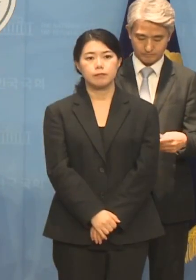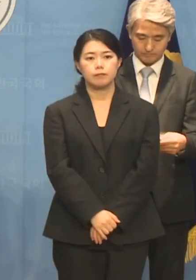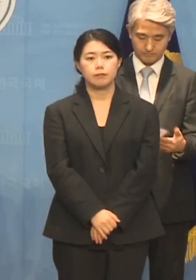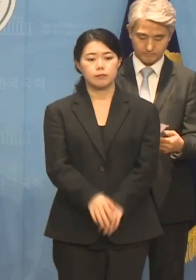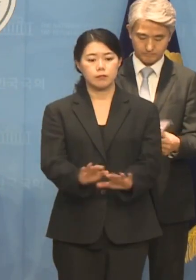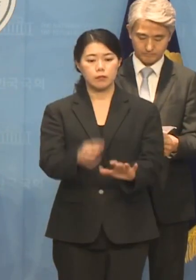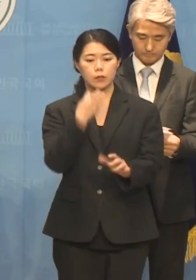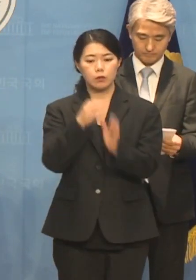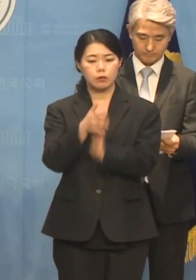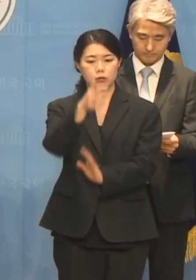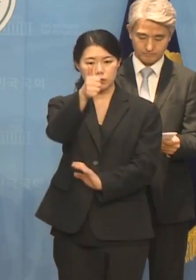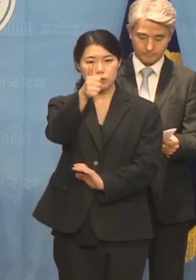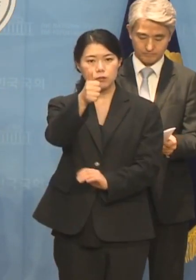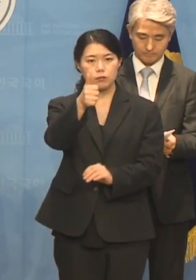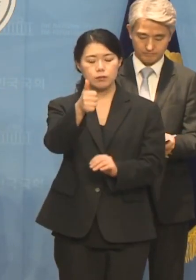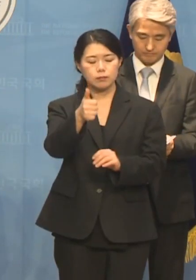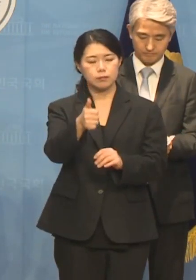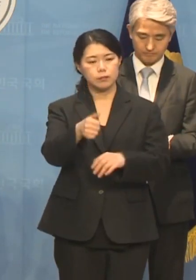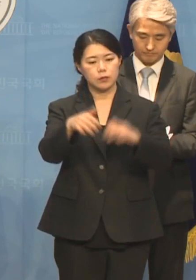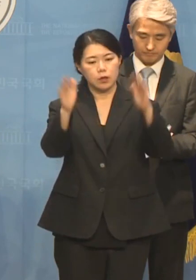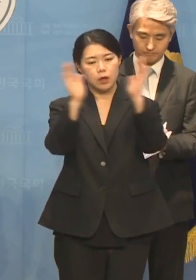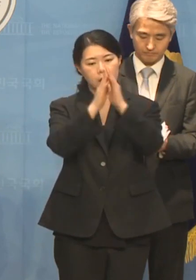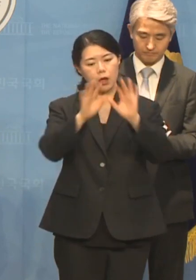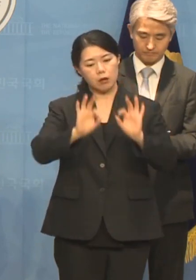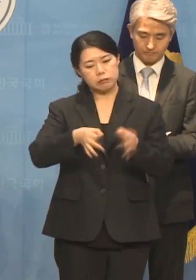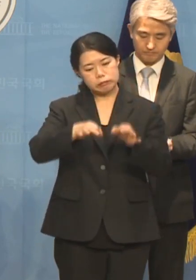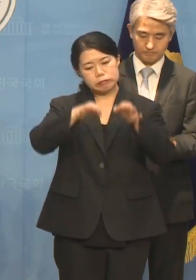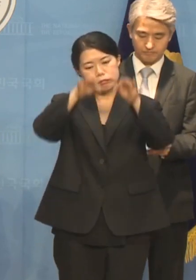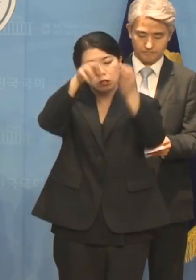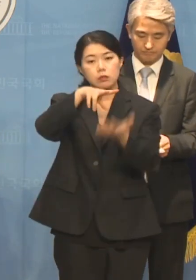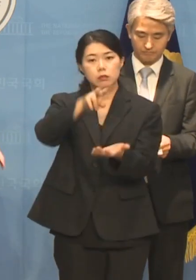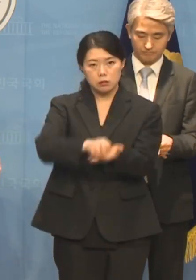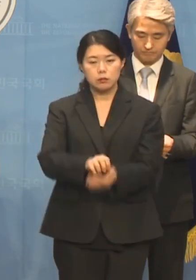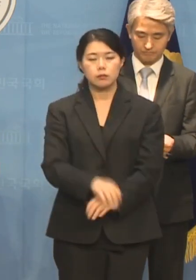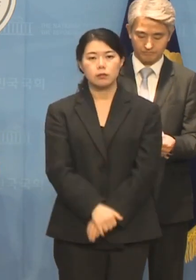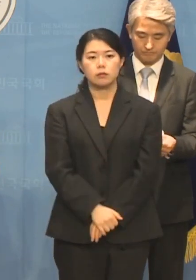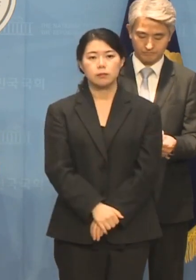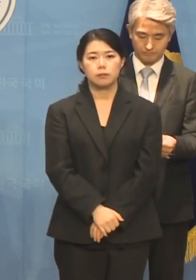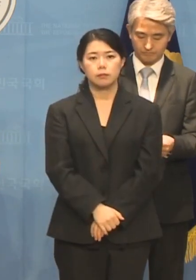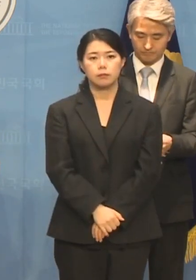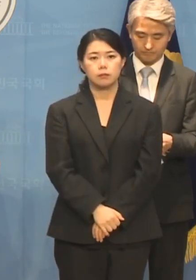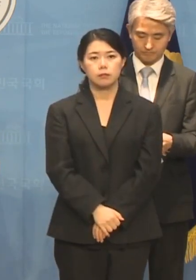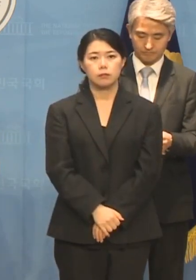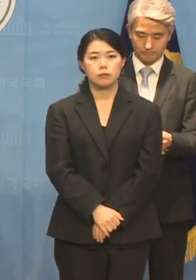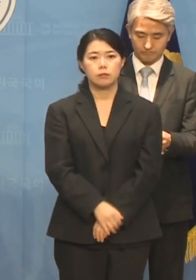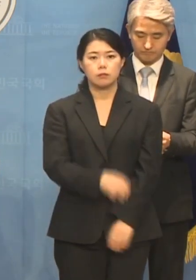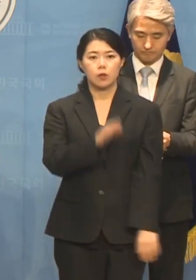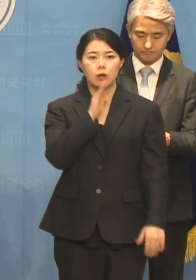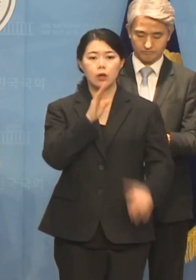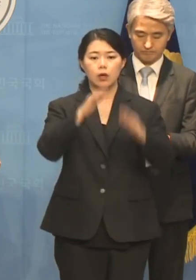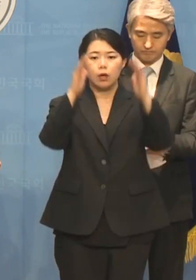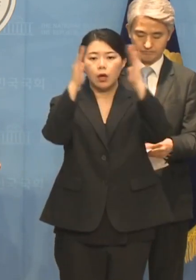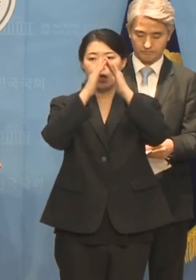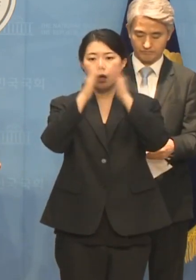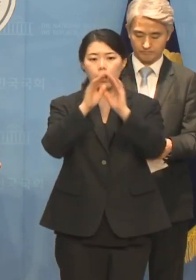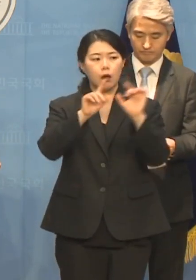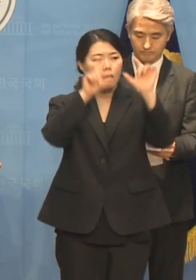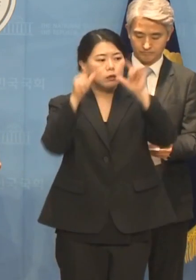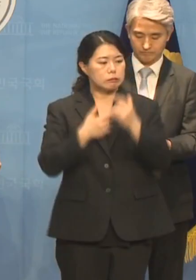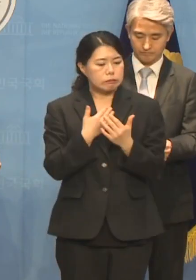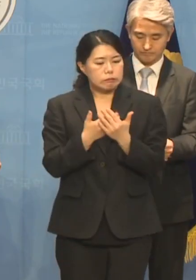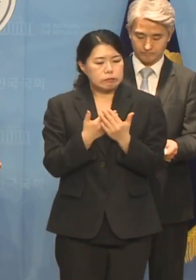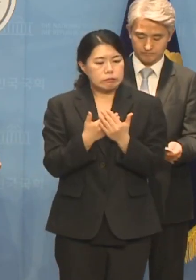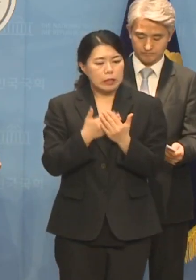이번 오세훈발 집값 상승 문제가 특히 주거 불안정에 시달리고